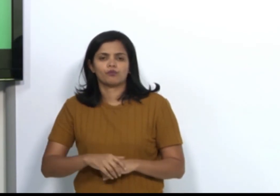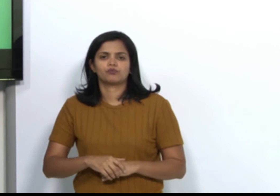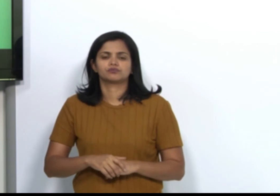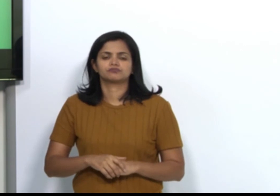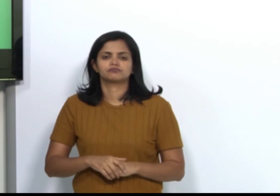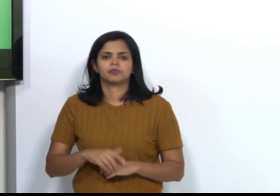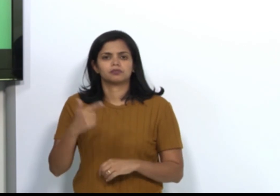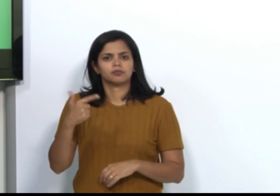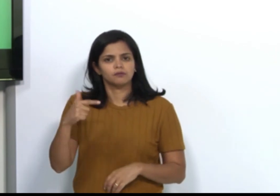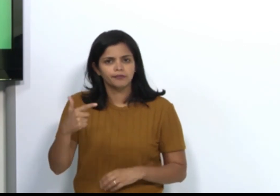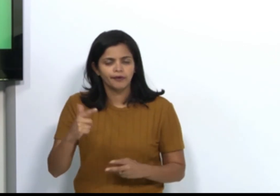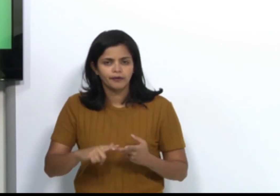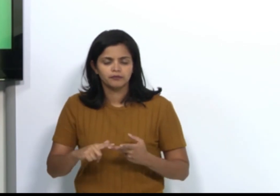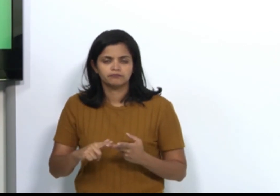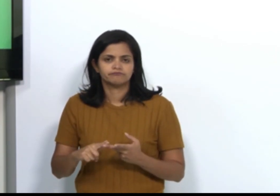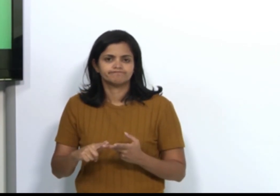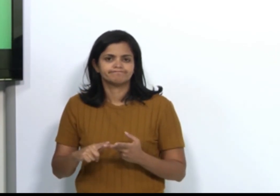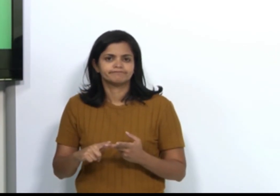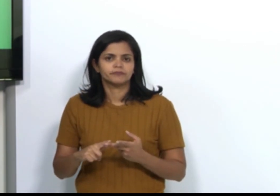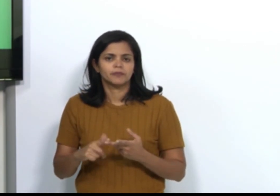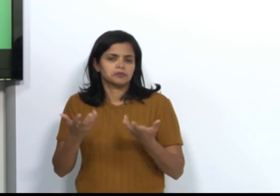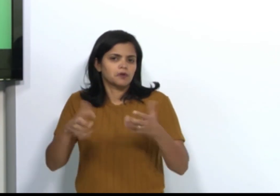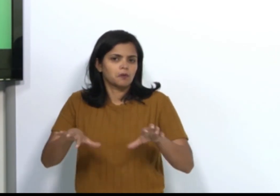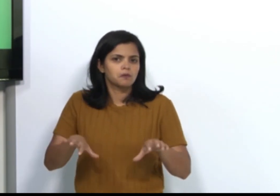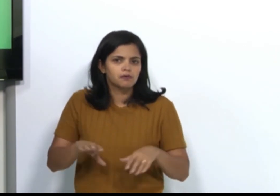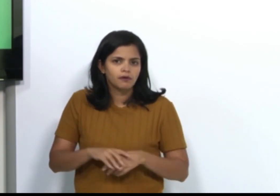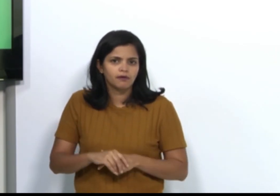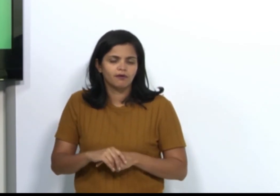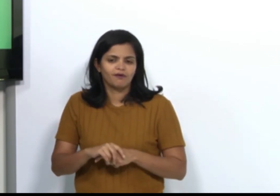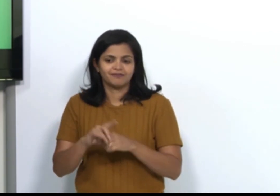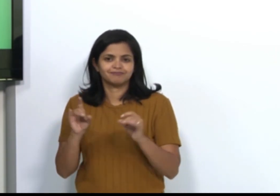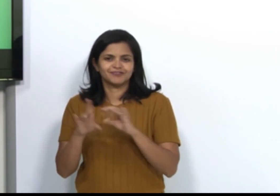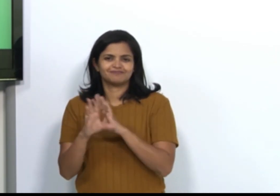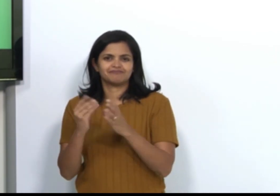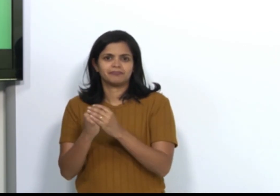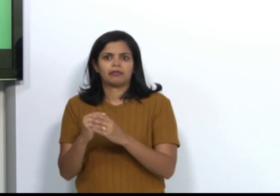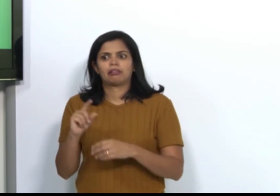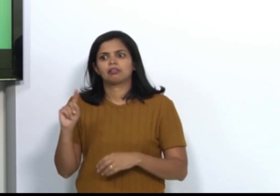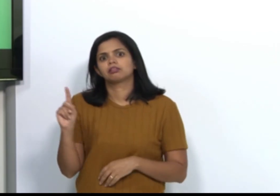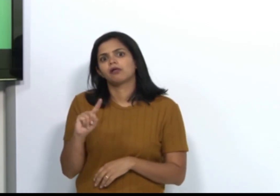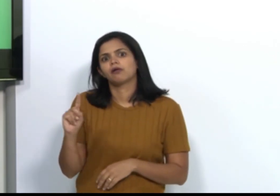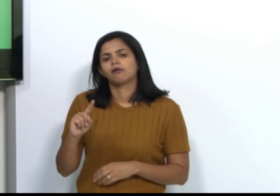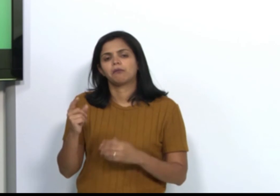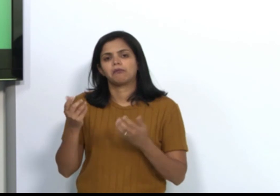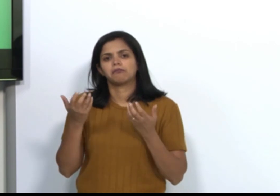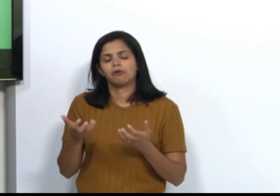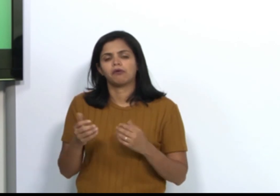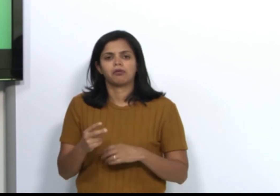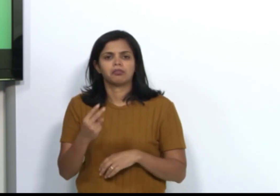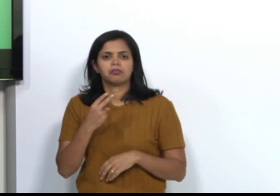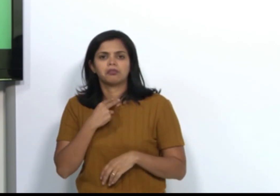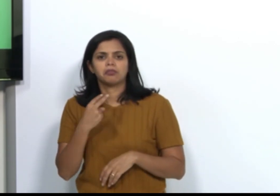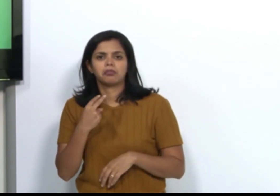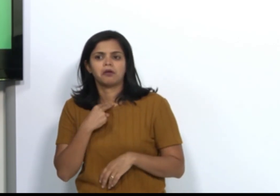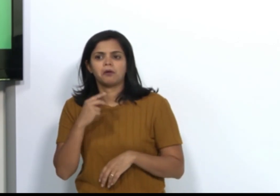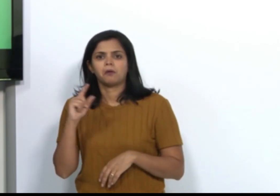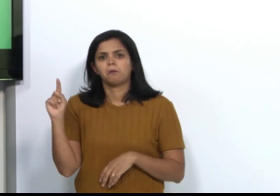Então, por exemplo, eu não gosto, não tenho, não quero. Perceba que já está pronto o sinal.